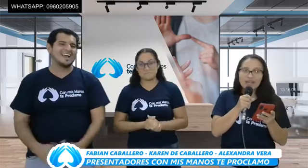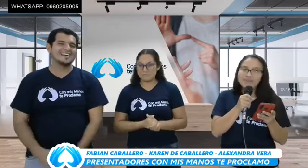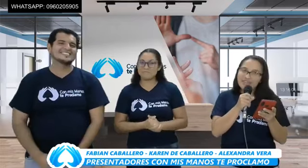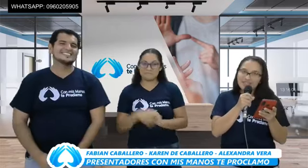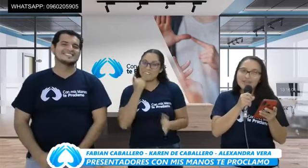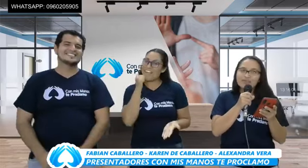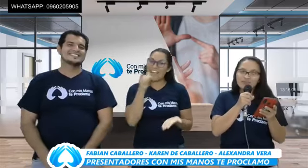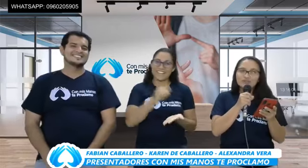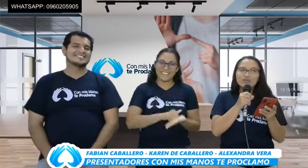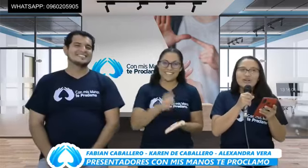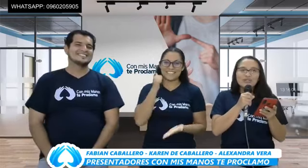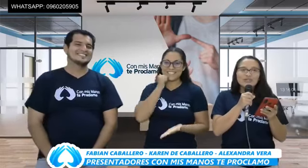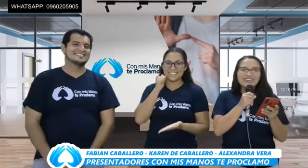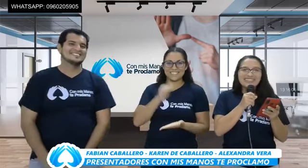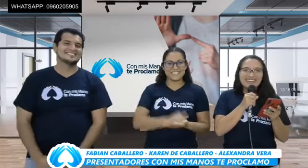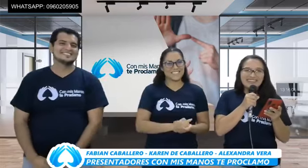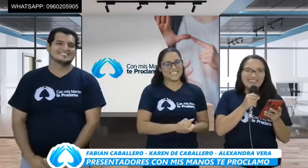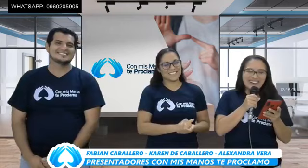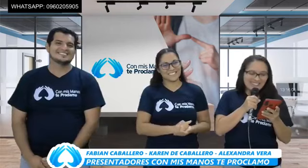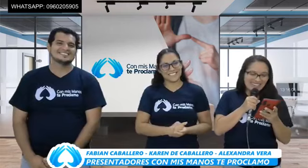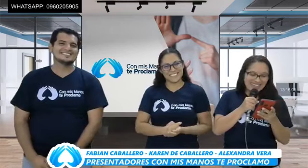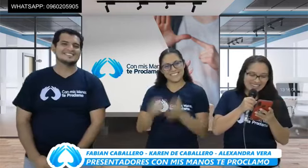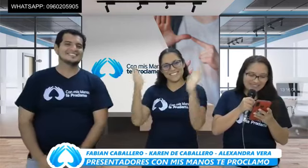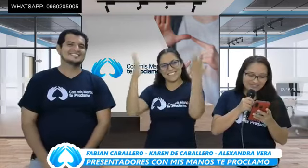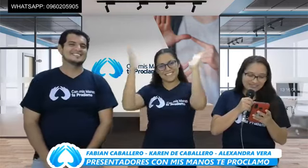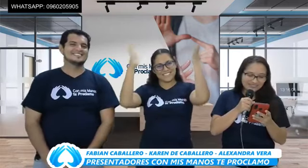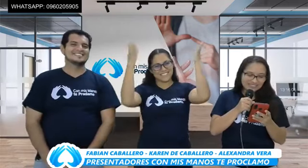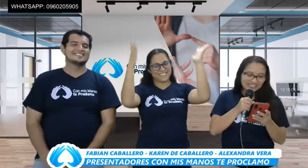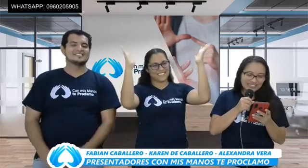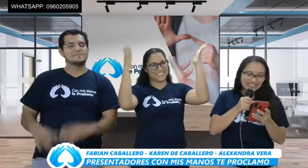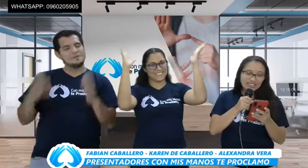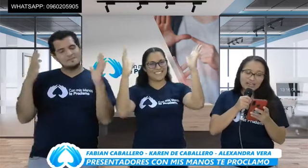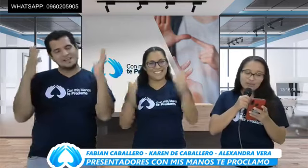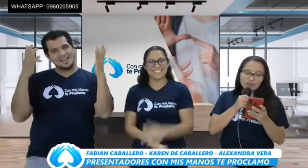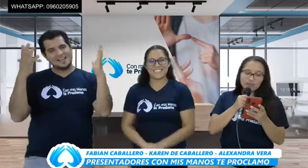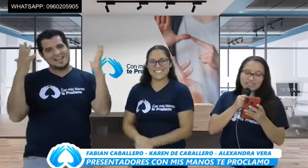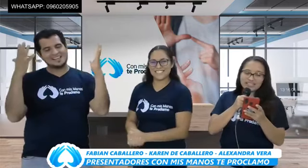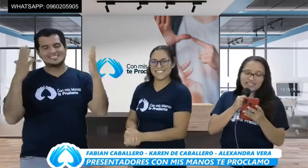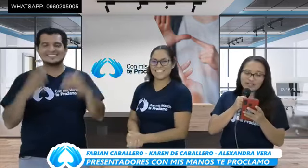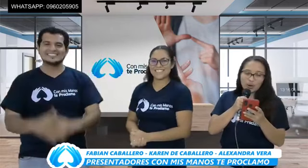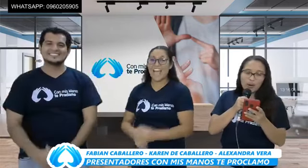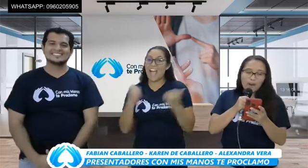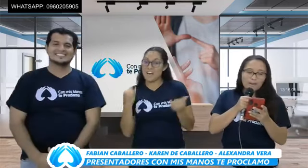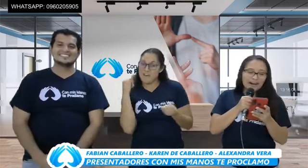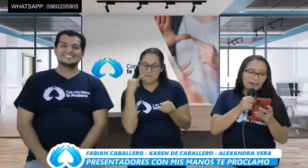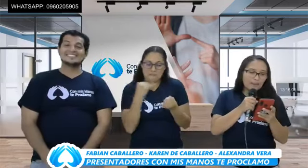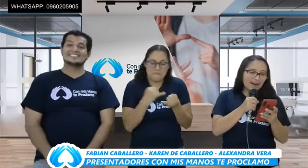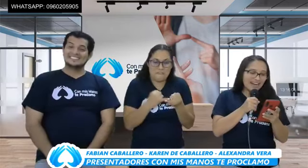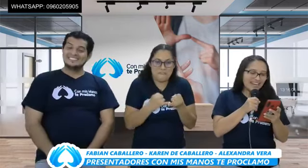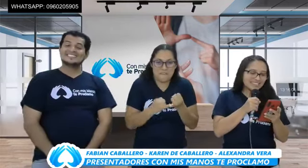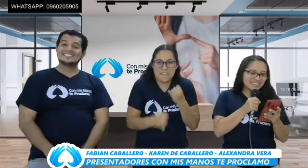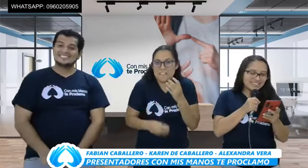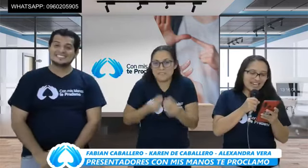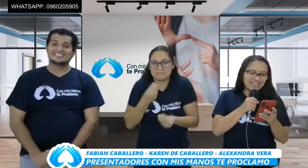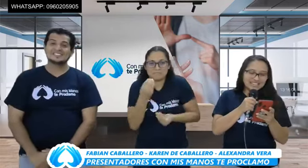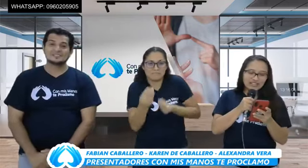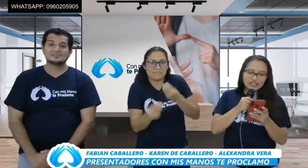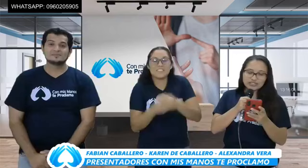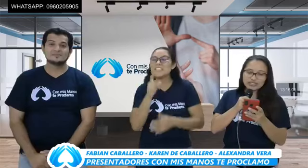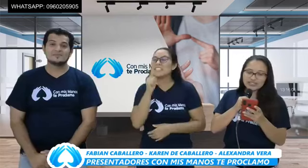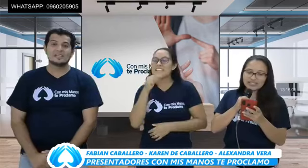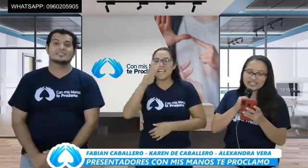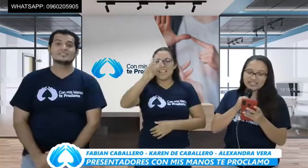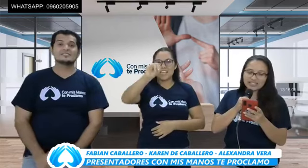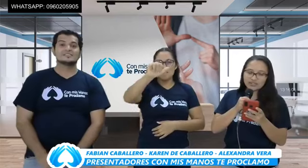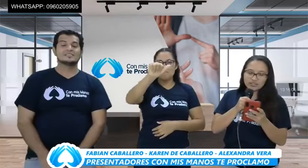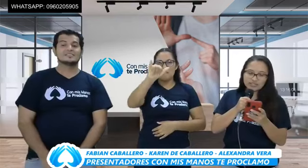tú ya sabes, envíanos tu video. Amén. Y el último mensajito para Mayra Chicaiza.